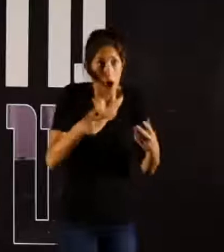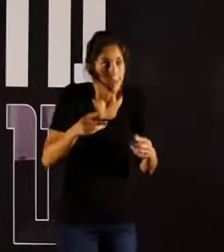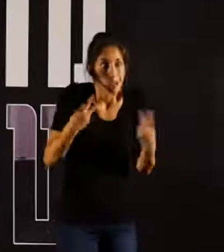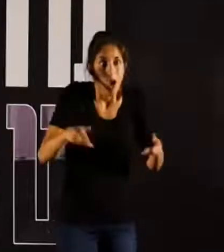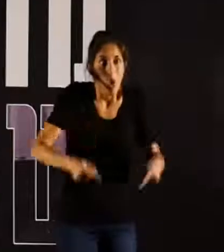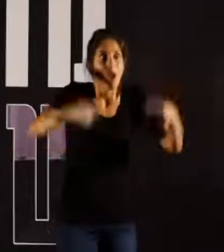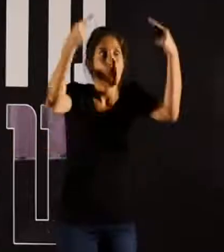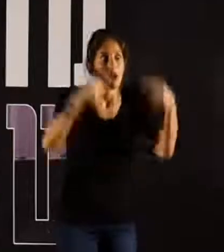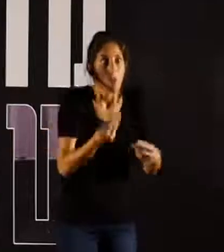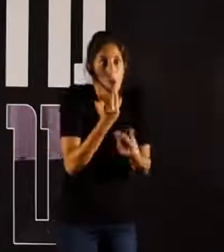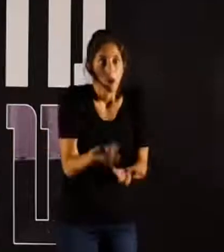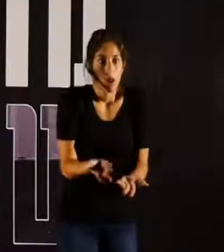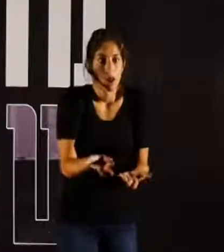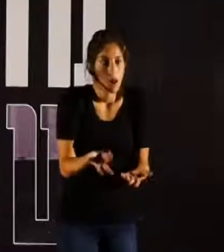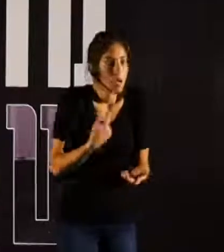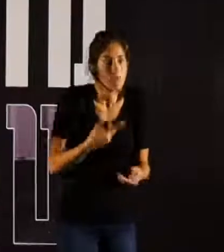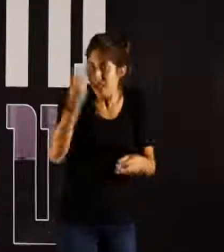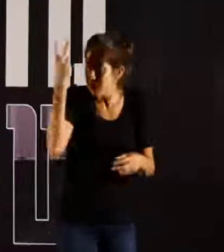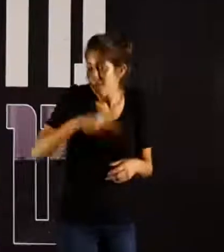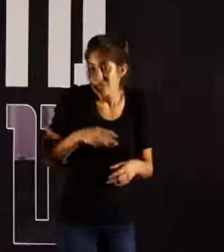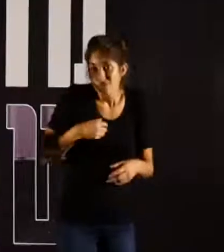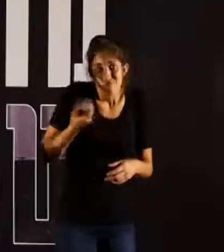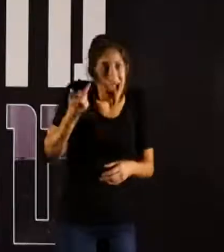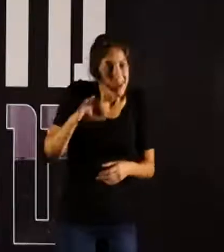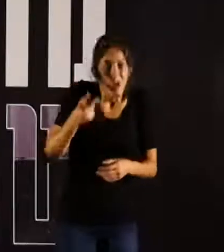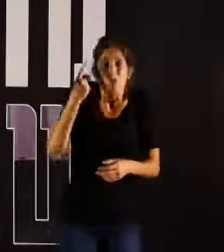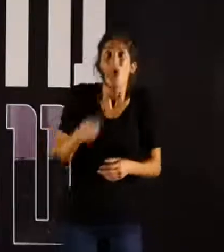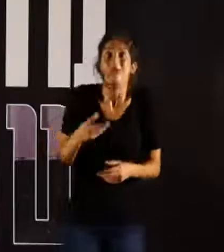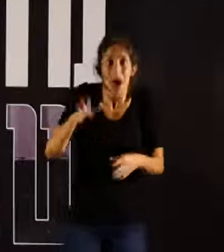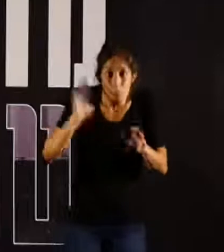היום. ואני מבין שלא היה לנו מושג שזה רמדאן.